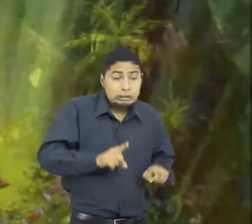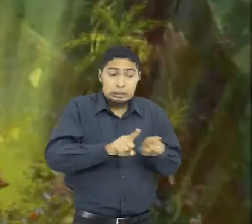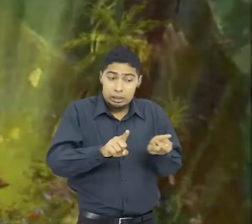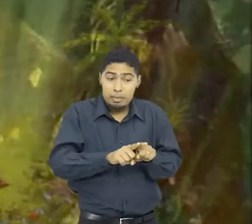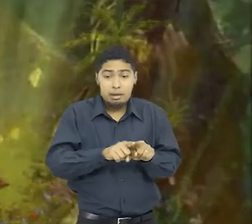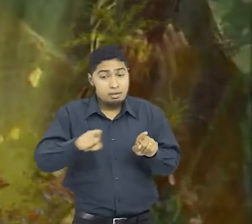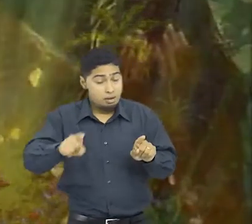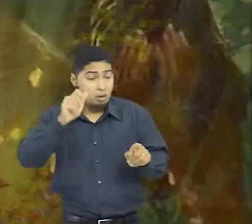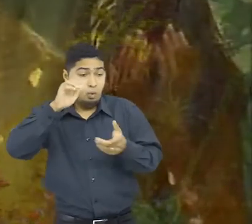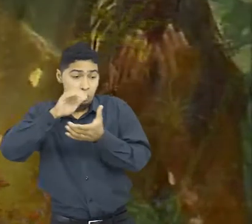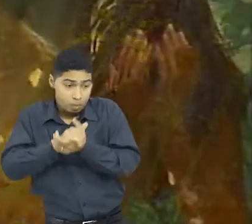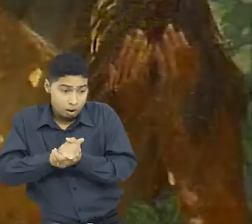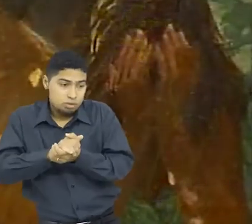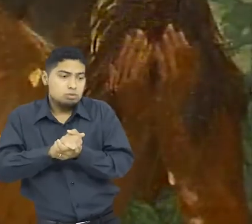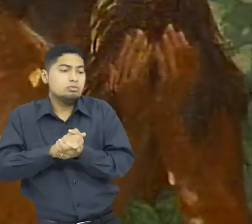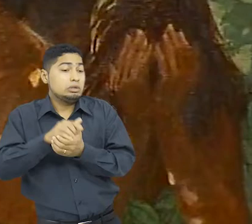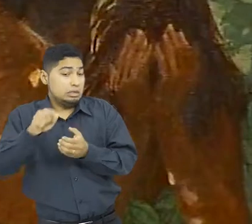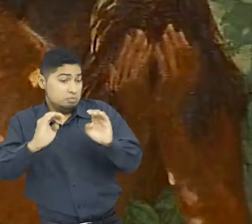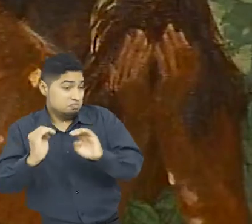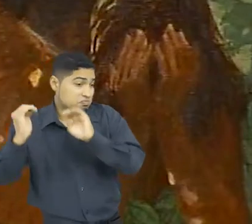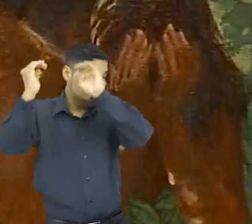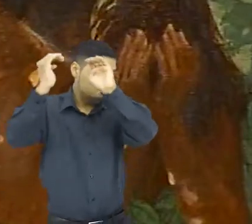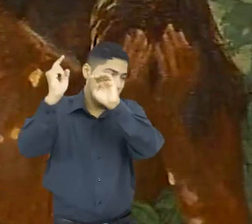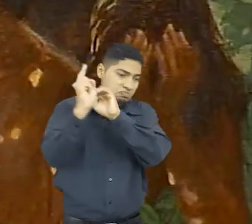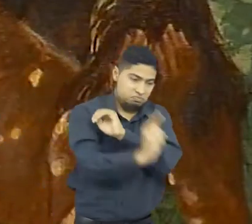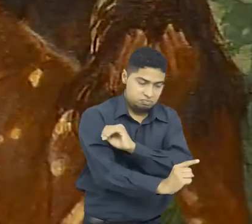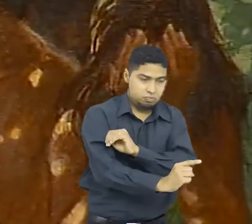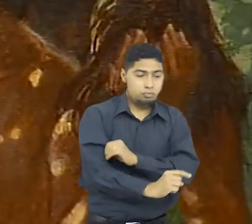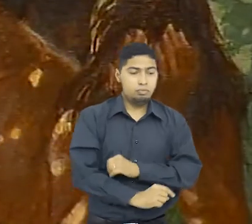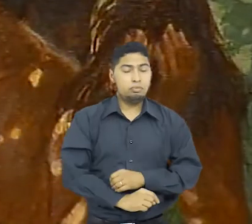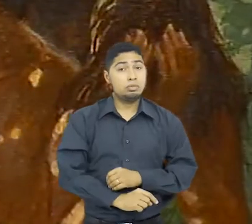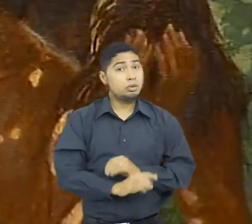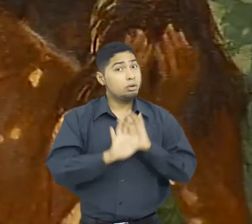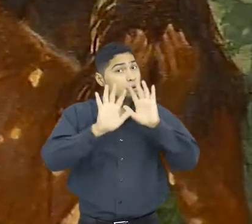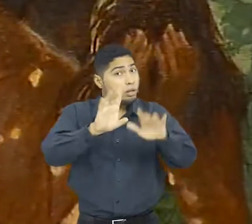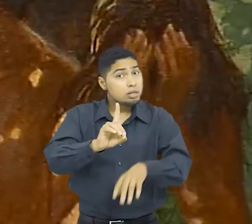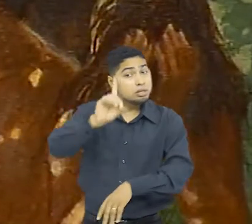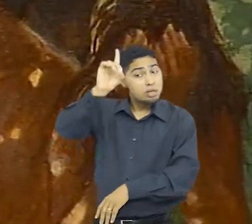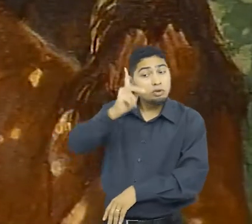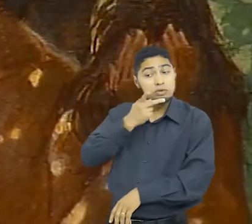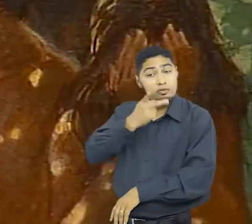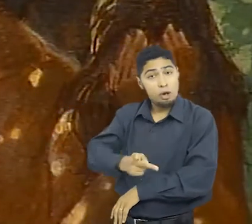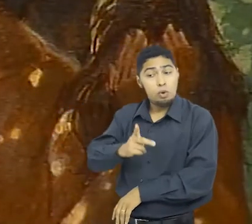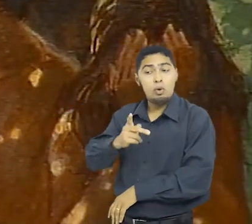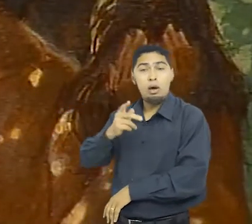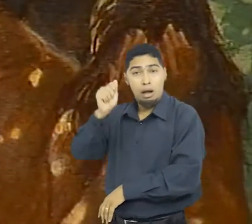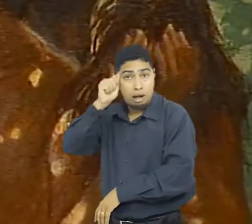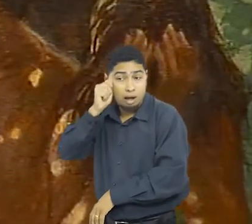marido. Deus disse a Adão: Você deu ouvidos à sua mulher, e comeu da